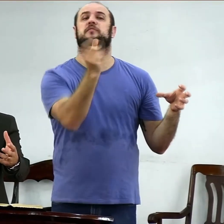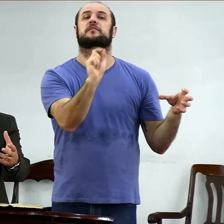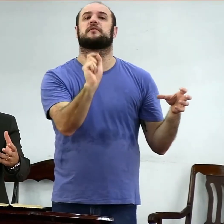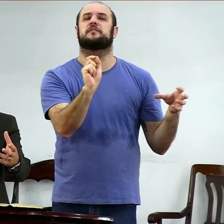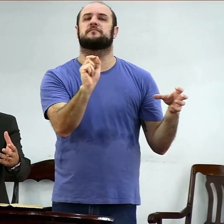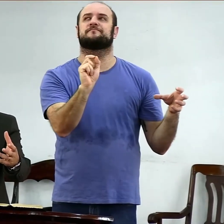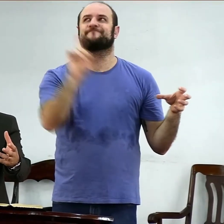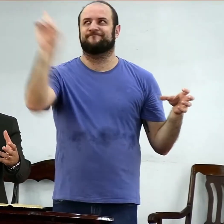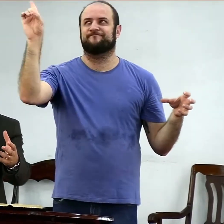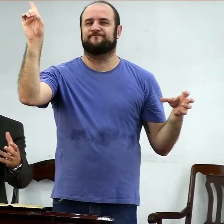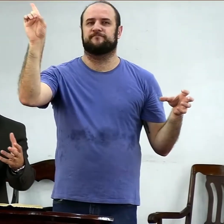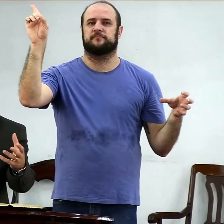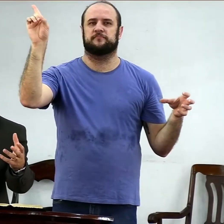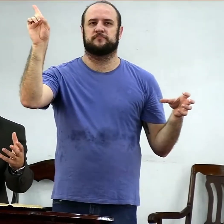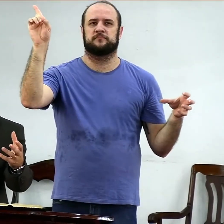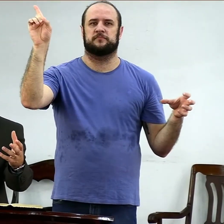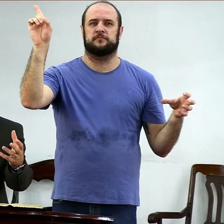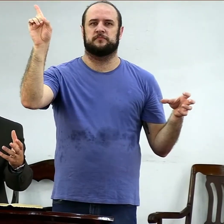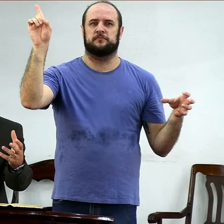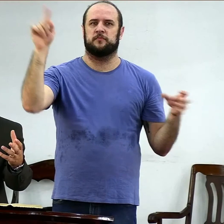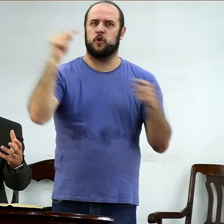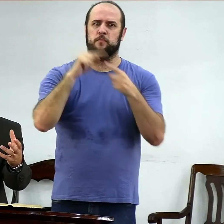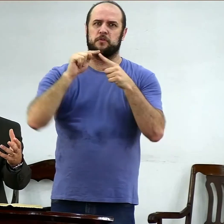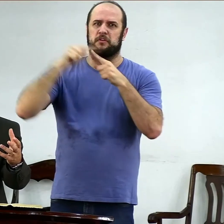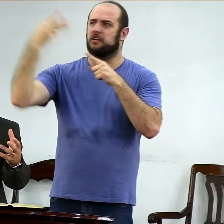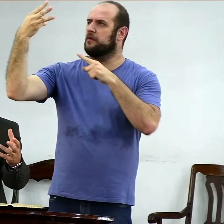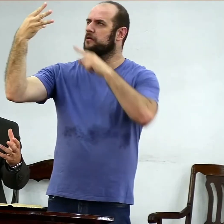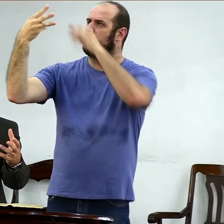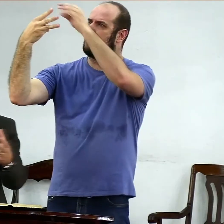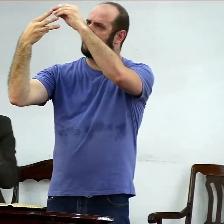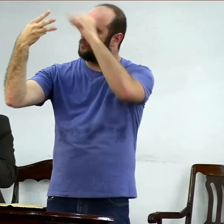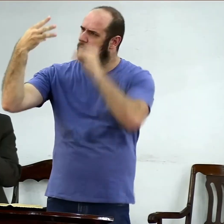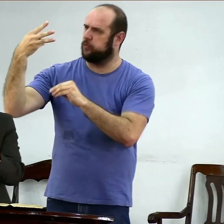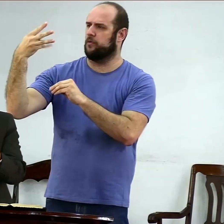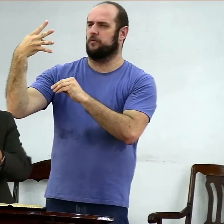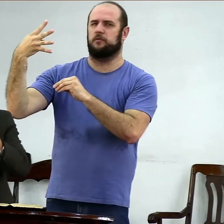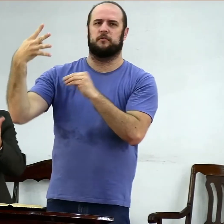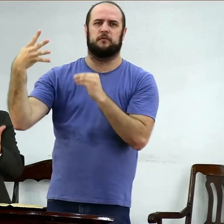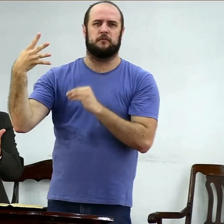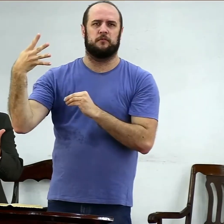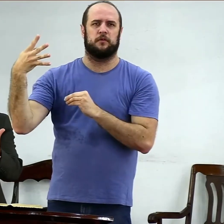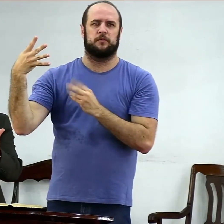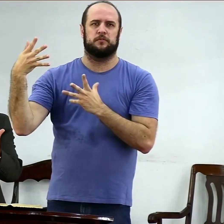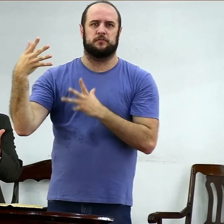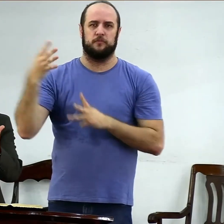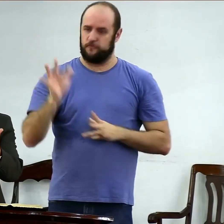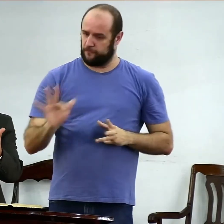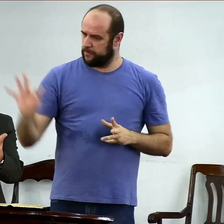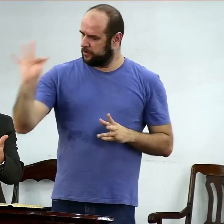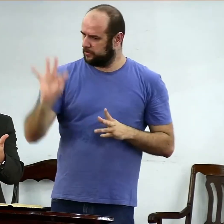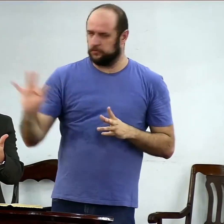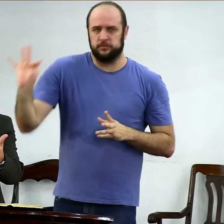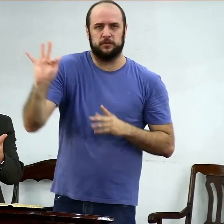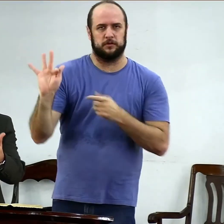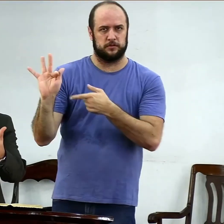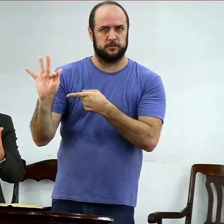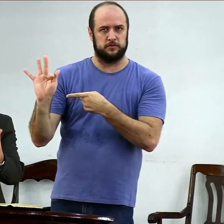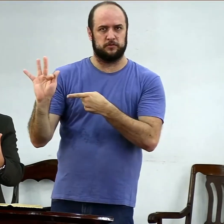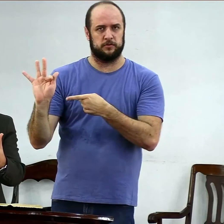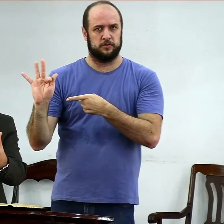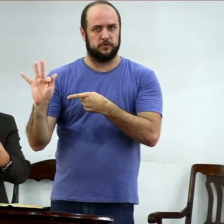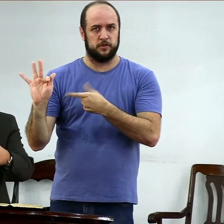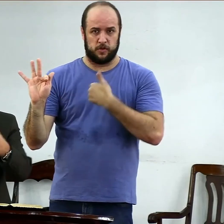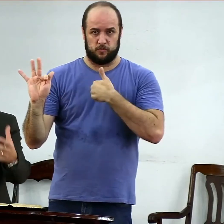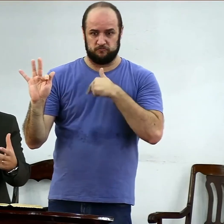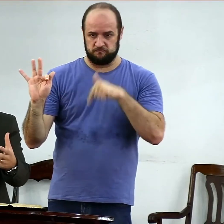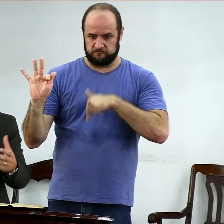portas, por que a minha devocional tem que ficar em segundo plano? Se a faculdade que eu estou fazendo e eu